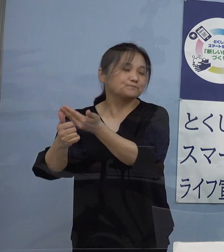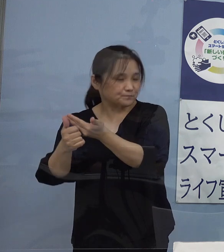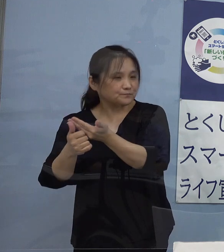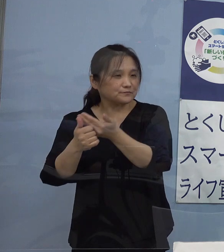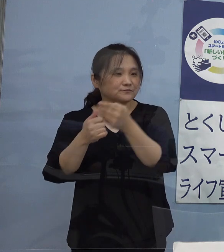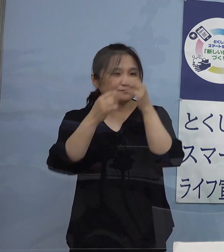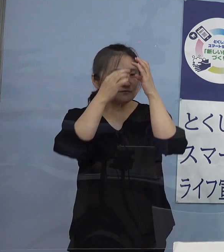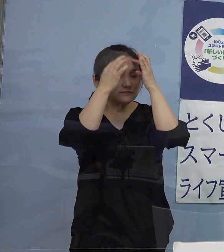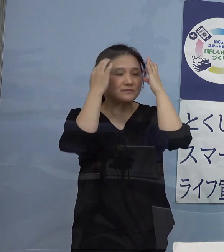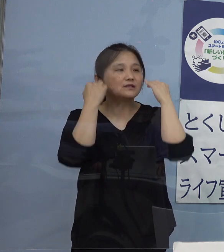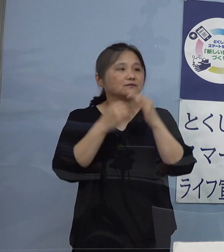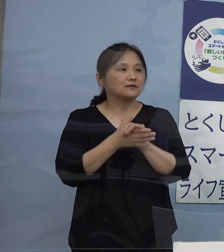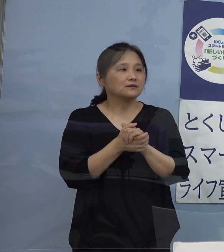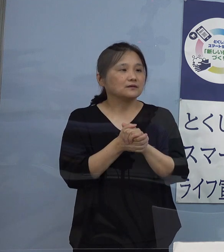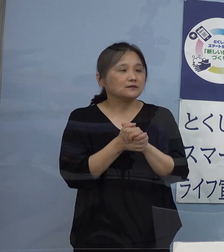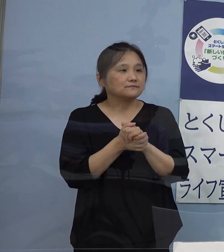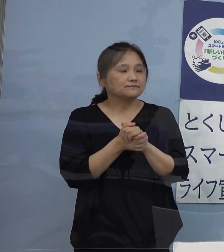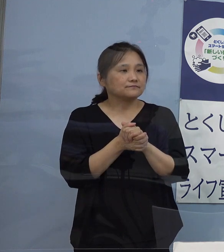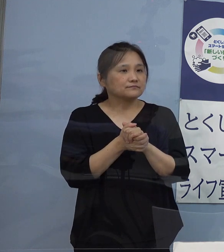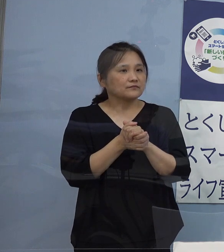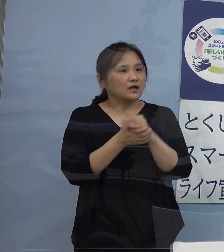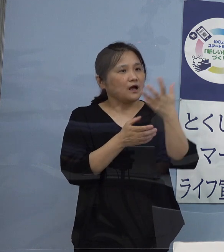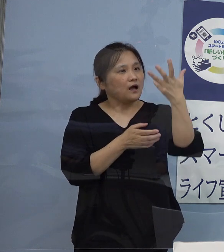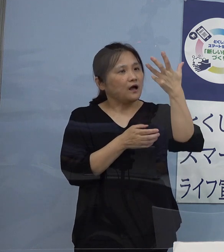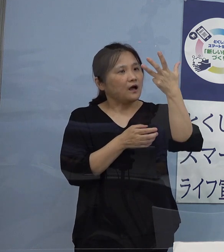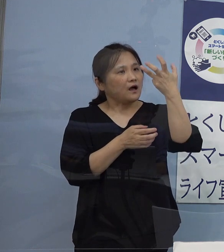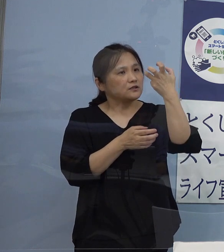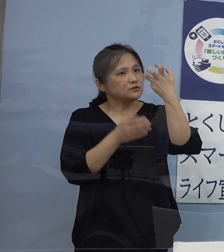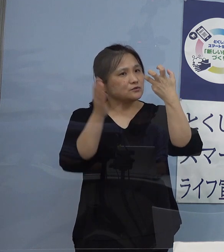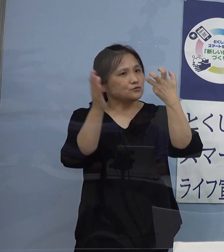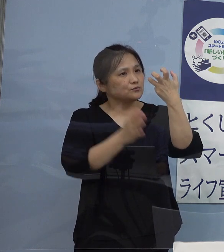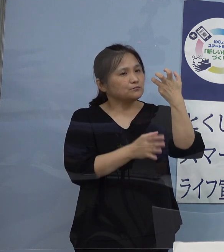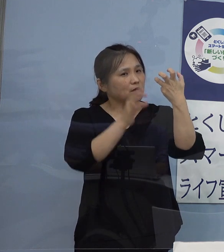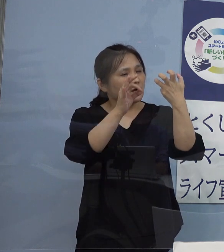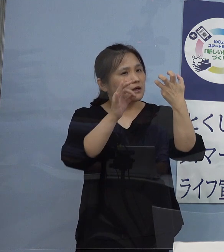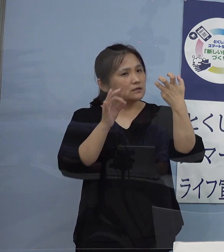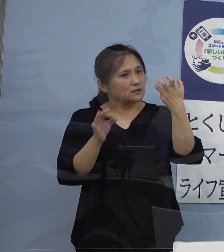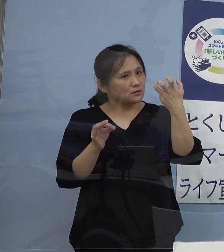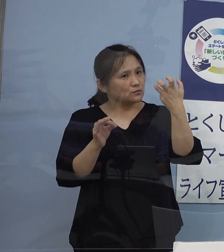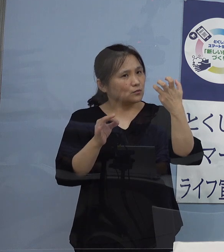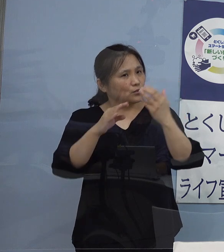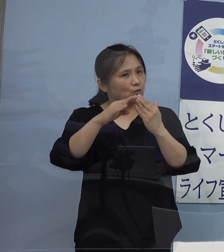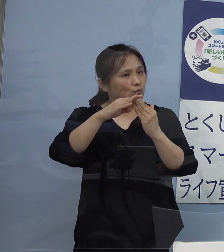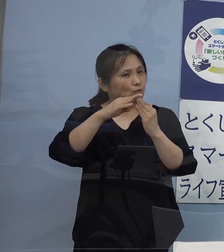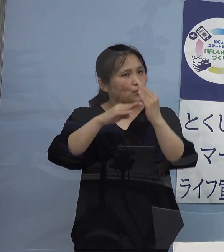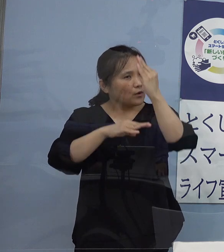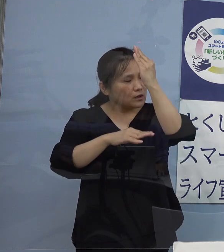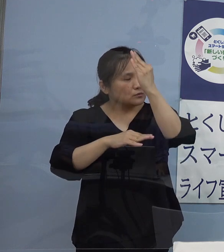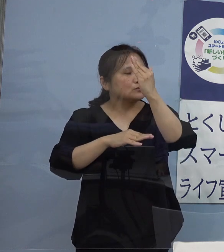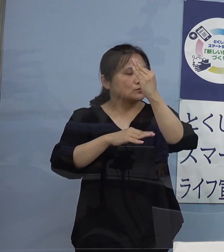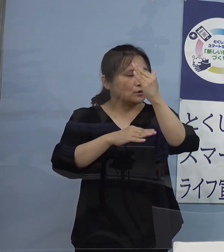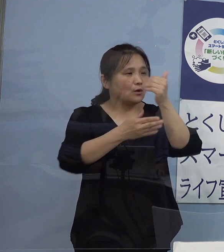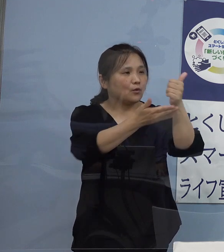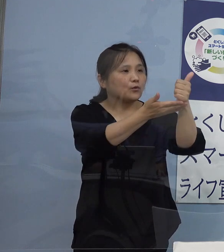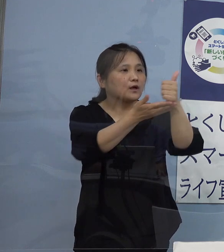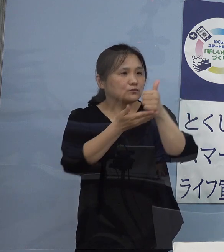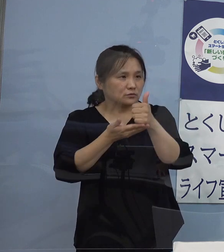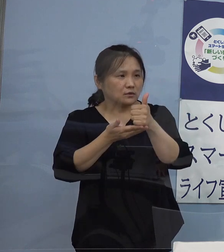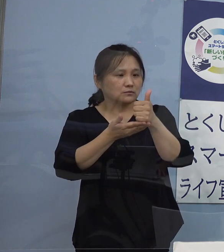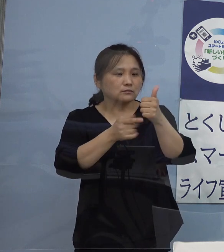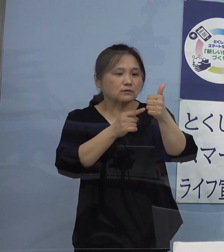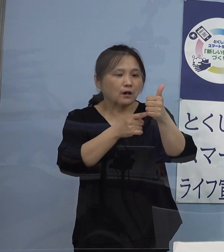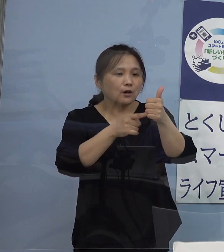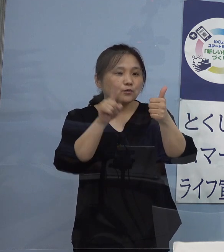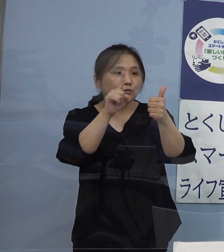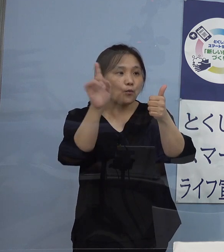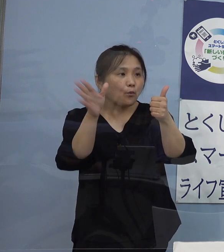ちろん 100% ということではないんですが、8割を超えたところが、8割以上のところ、お客さんたちがやはり県内客だ